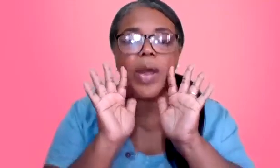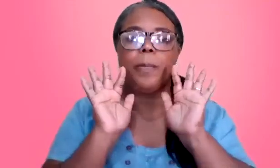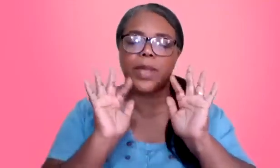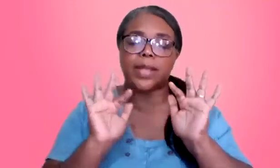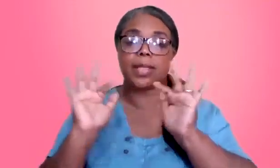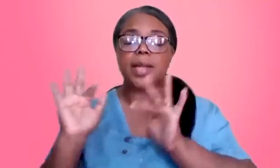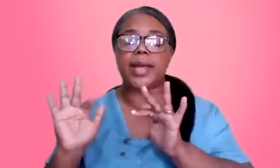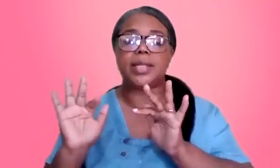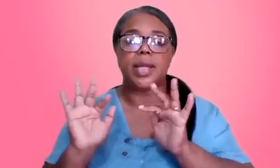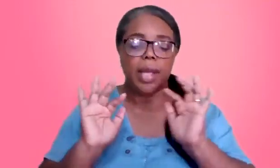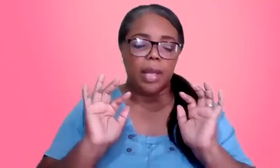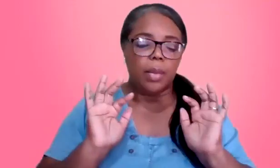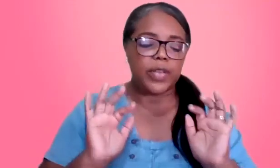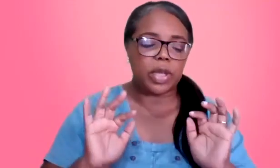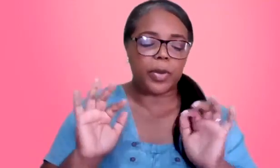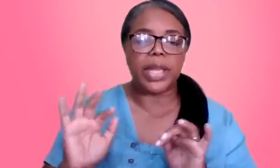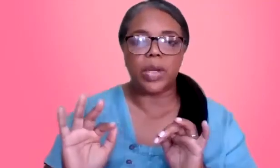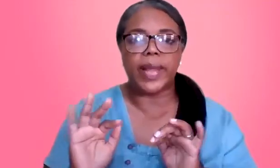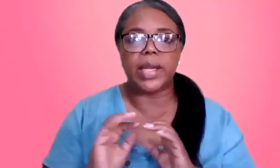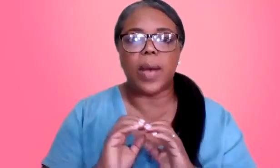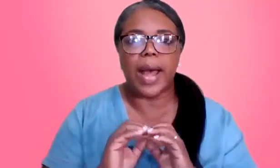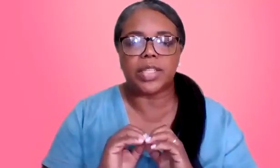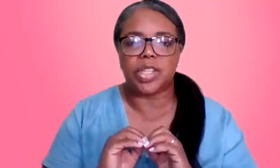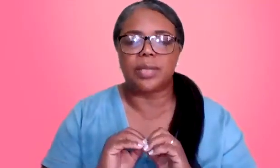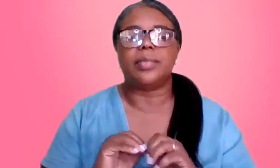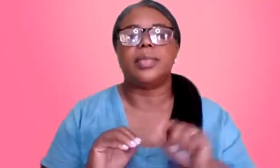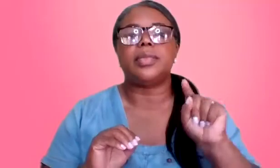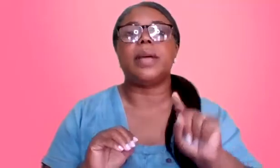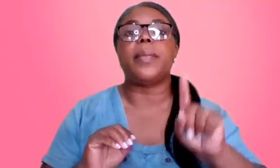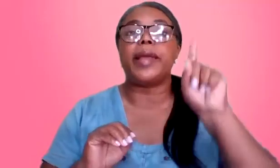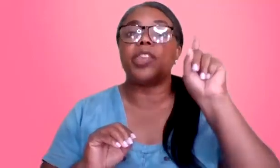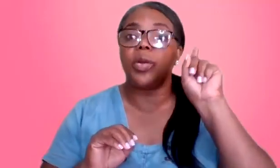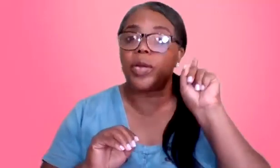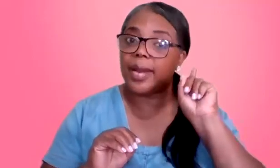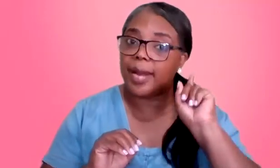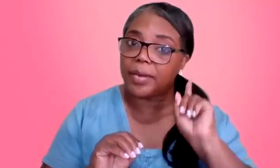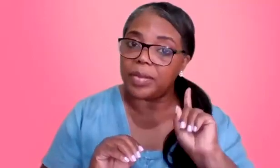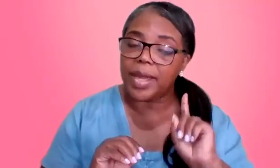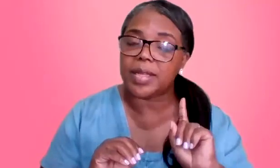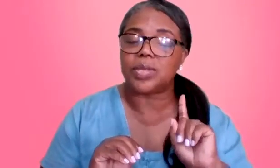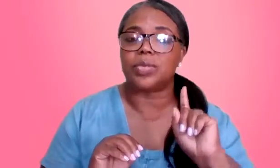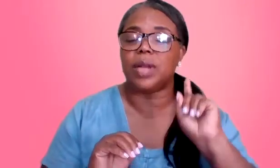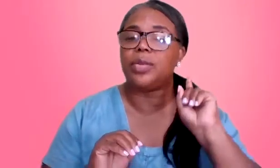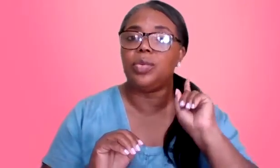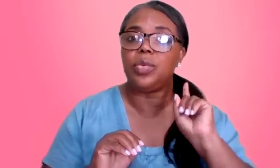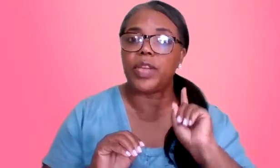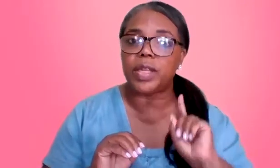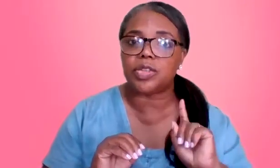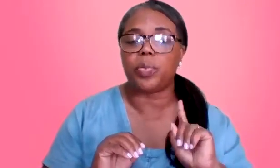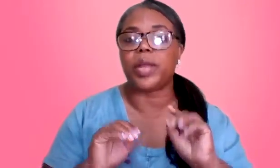língua de sinais. Professora, por que que não é linguagem? Também já coloquei lá no texto, lá no vídeo. Por que que